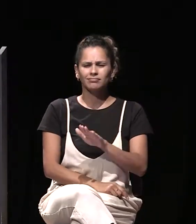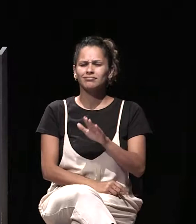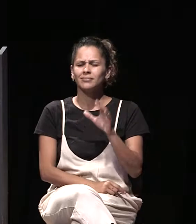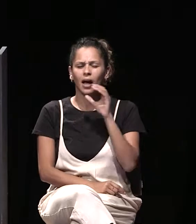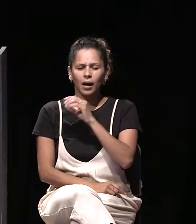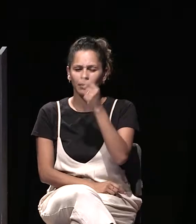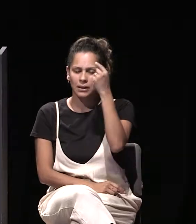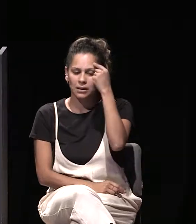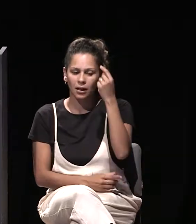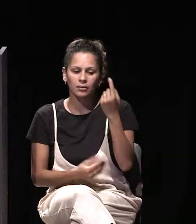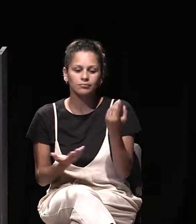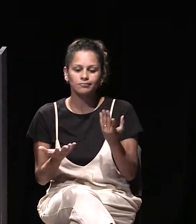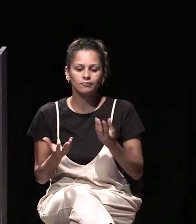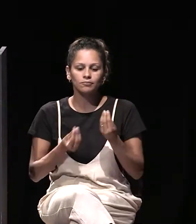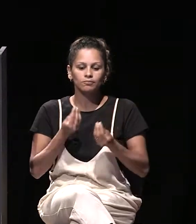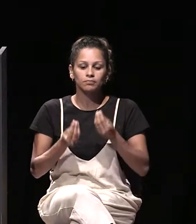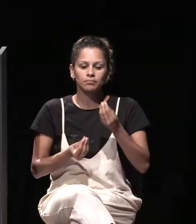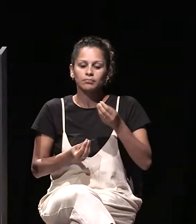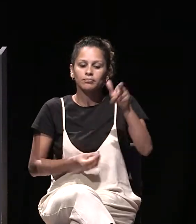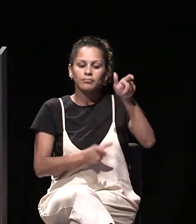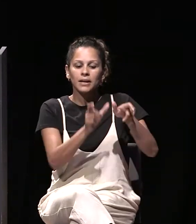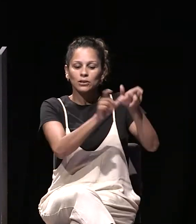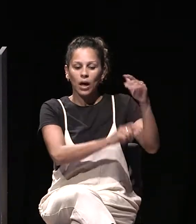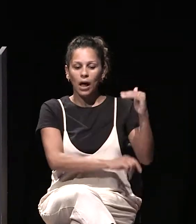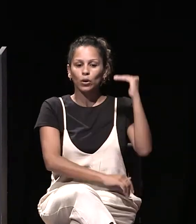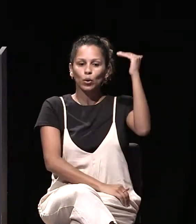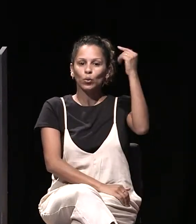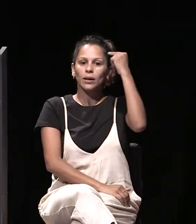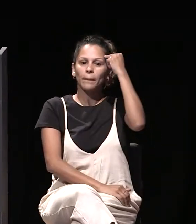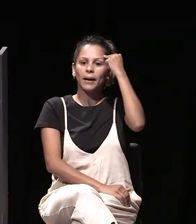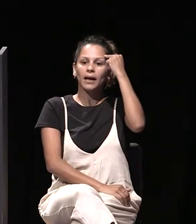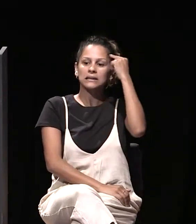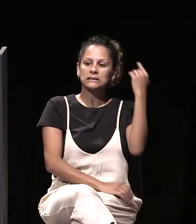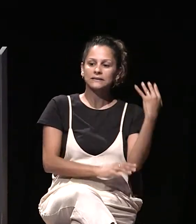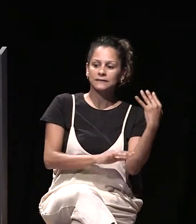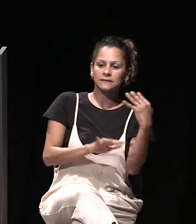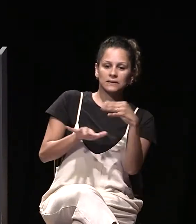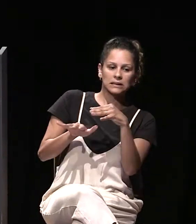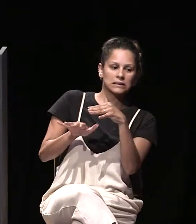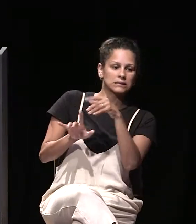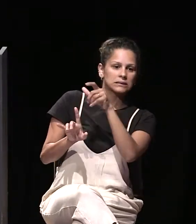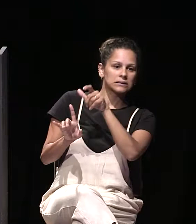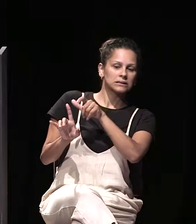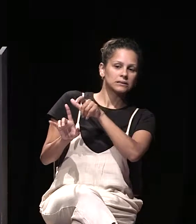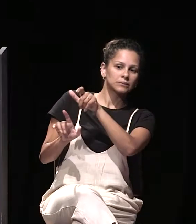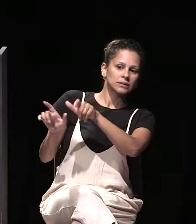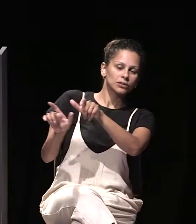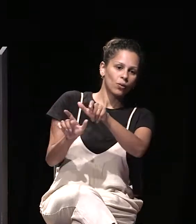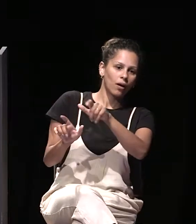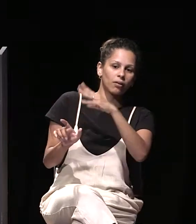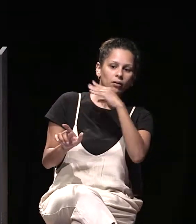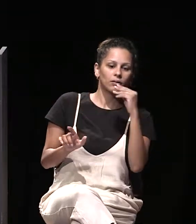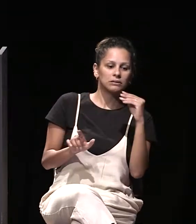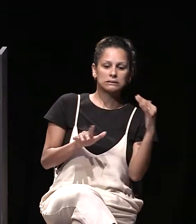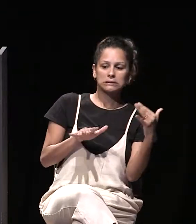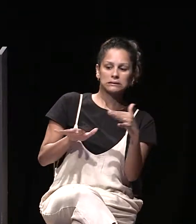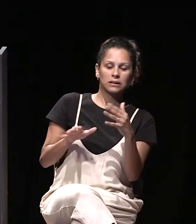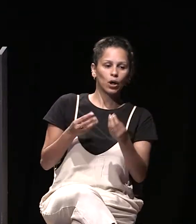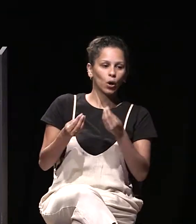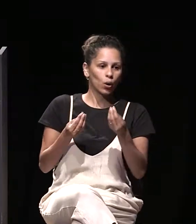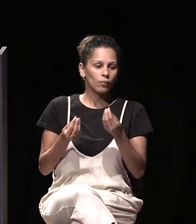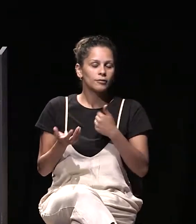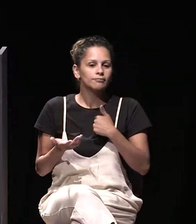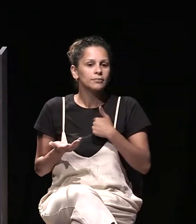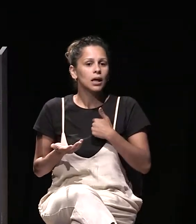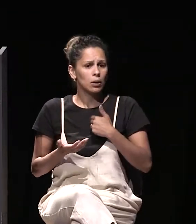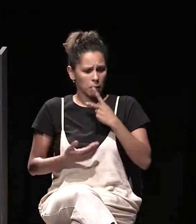adolescente, porque essa visão tem muito a ver com a possibilidade que eu, pessoa adulta, educador, profissional de saúde, mãe ou pai, tenho de ajudar